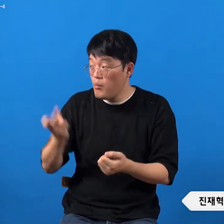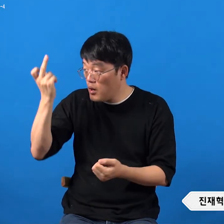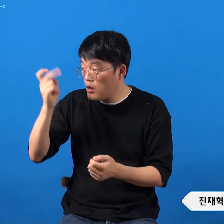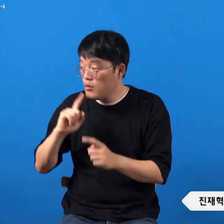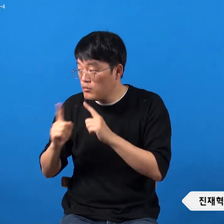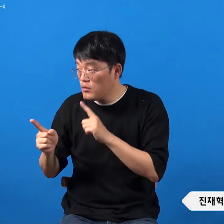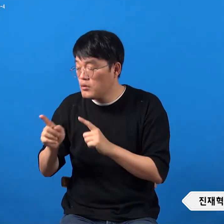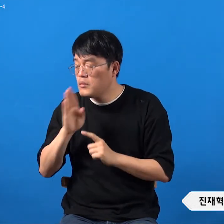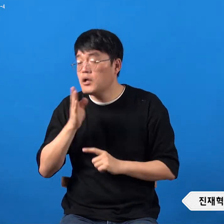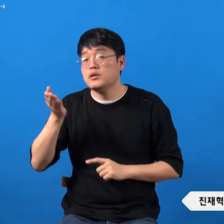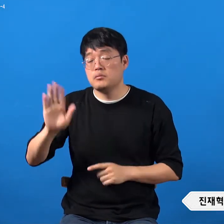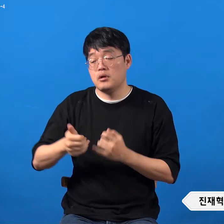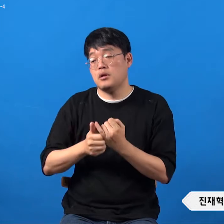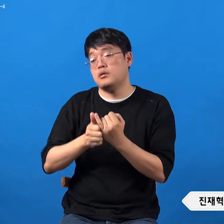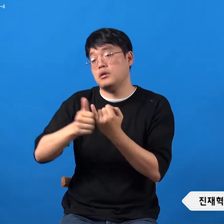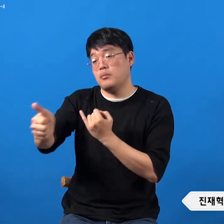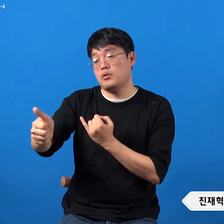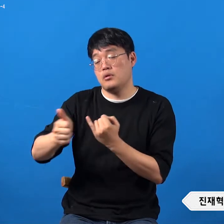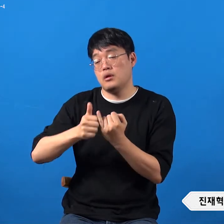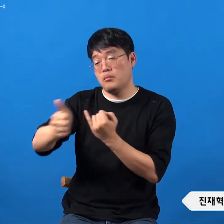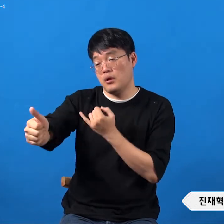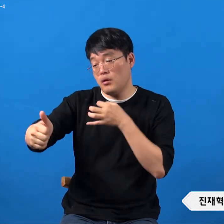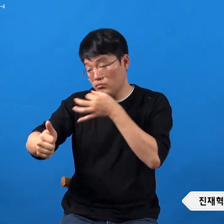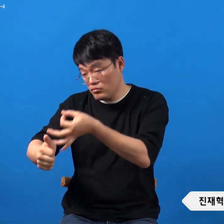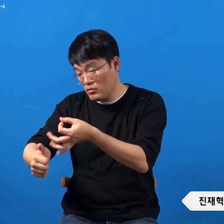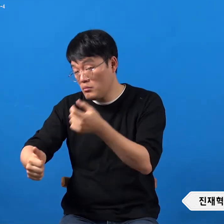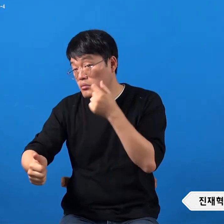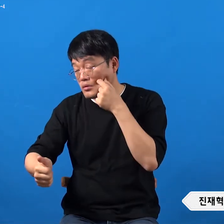아니지만 남편을 남편이 아니라